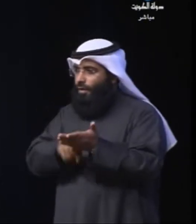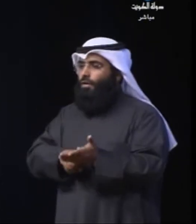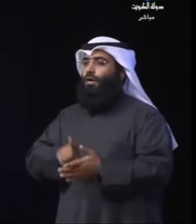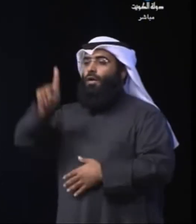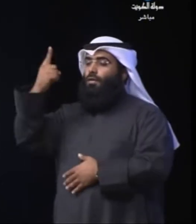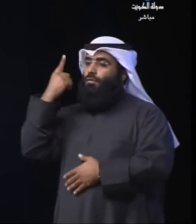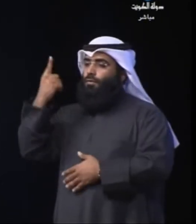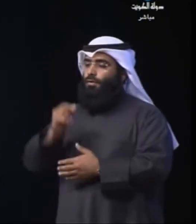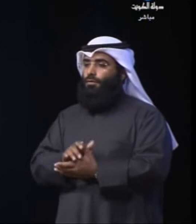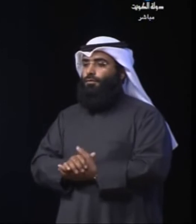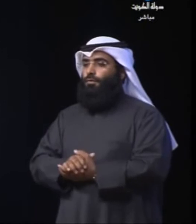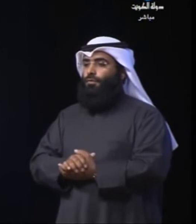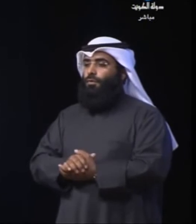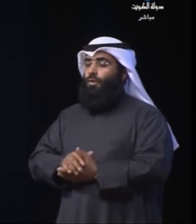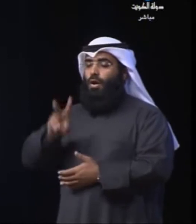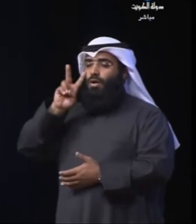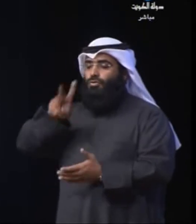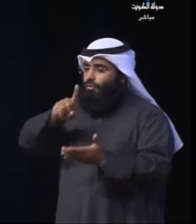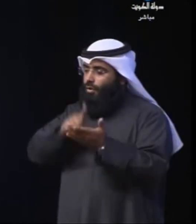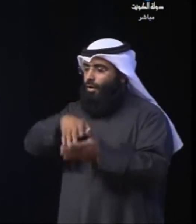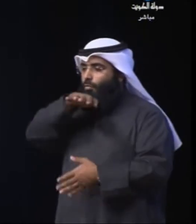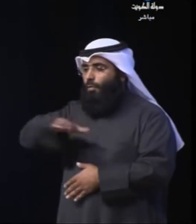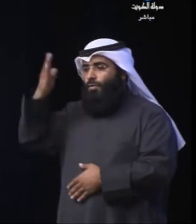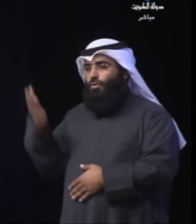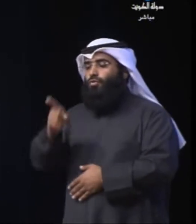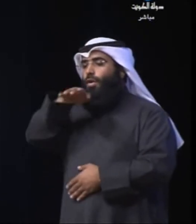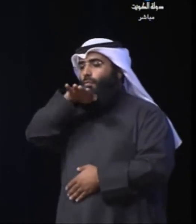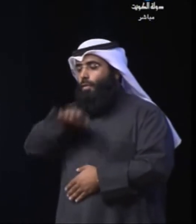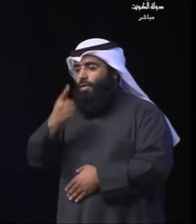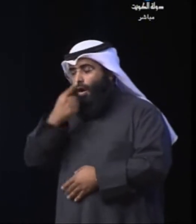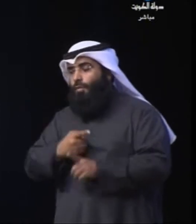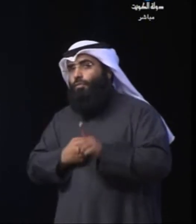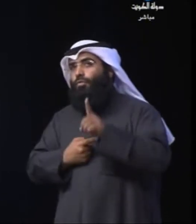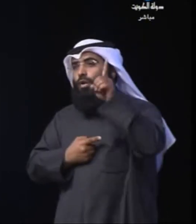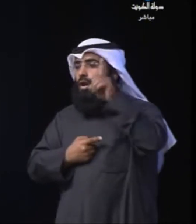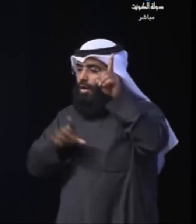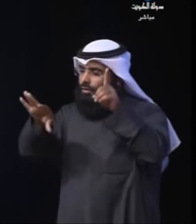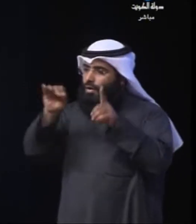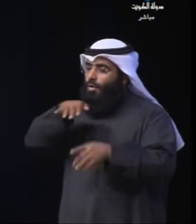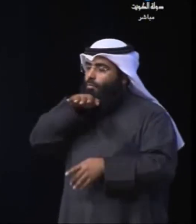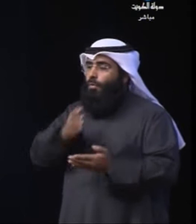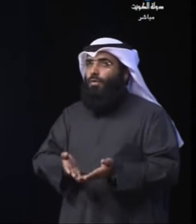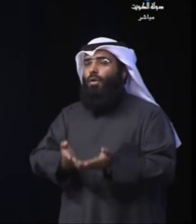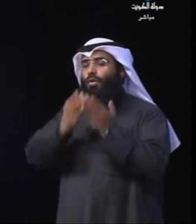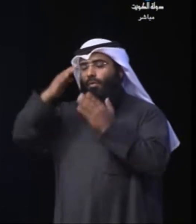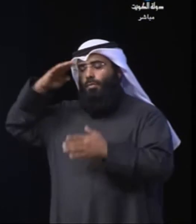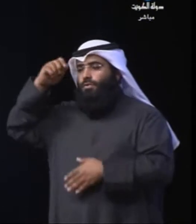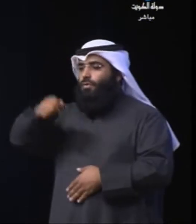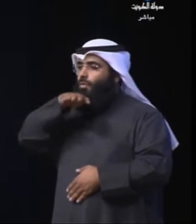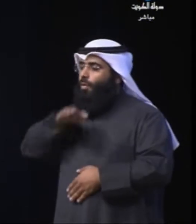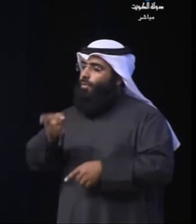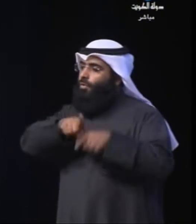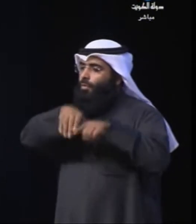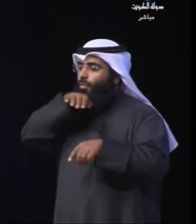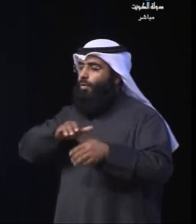شريك له، وأن محمدًا عبده ورسوله وصفيه من خلقه وخليله صلى الله